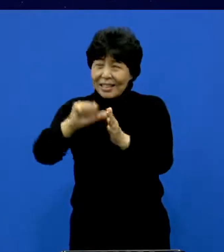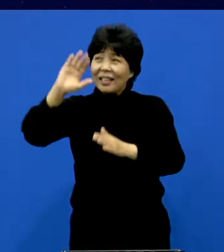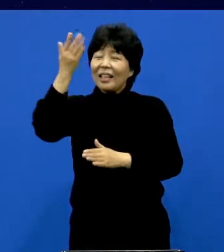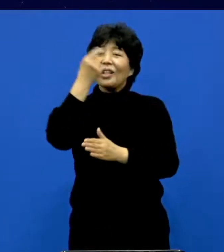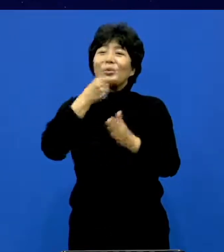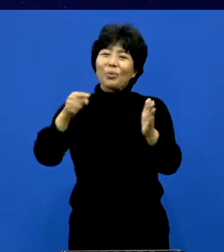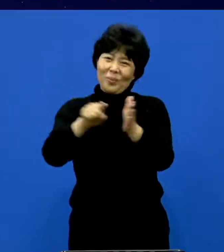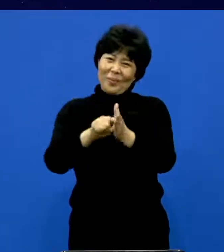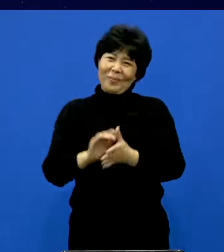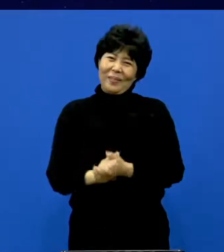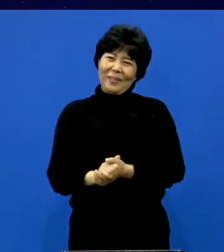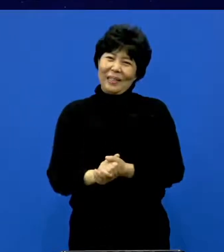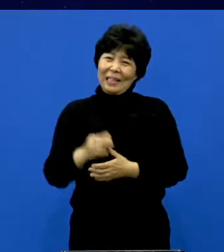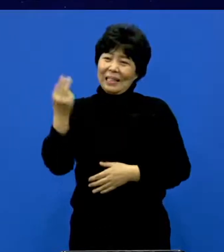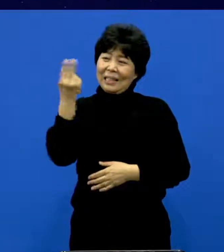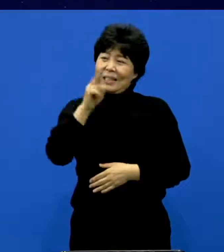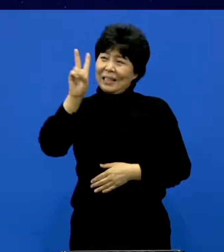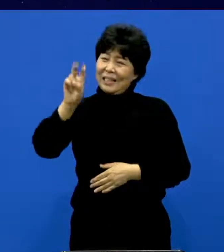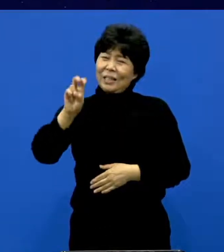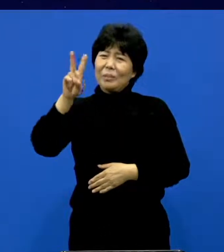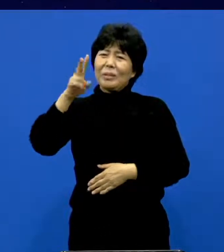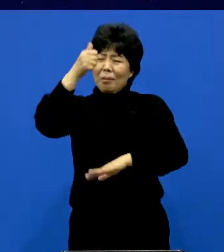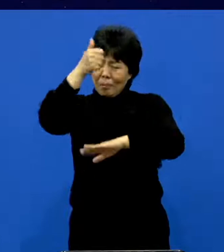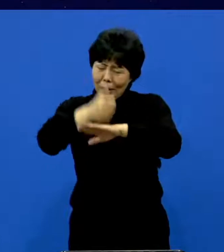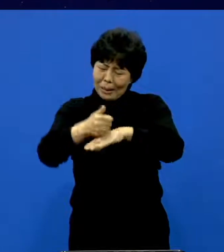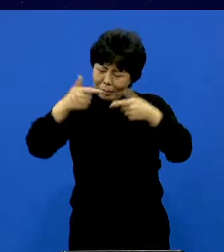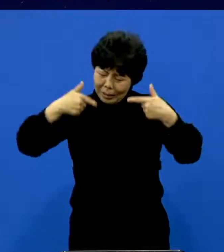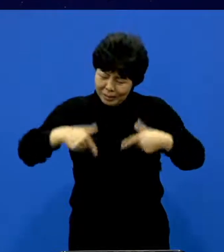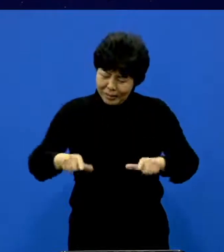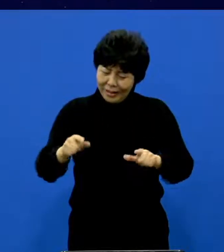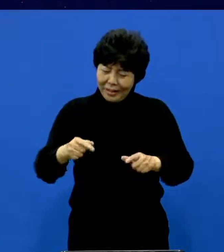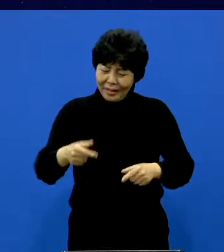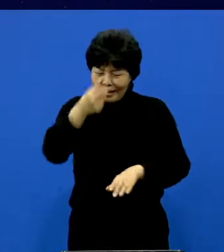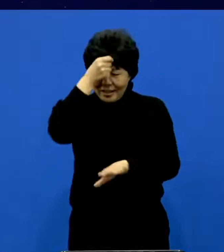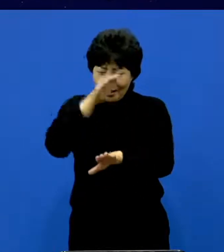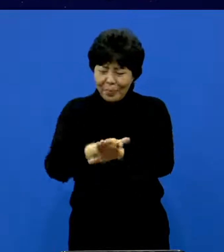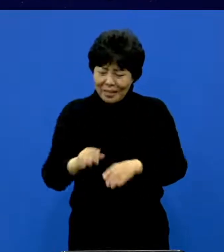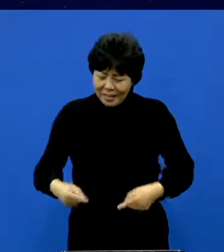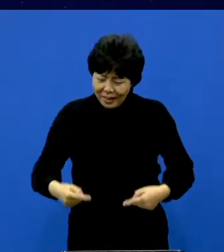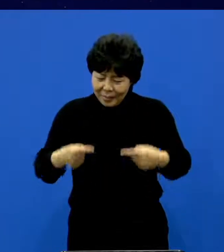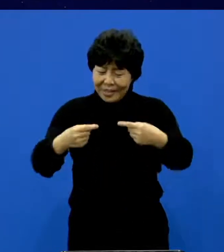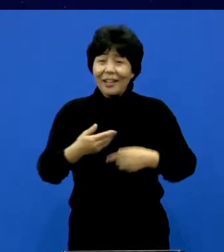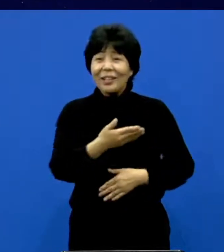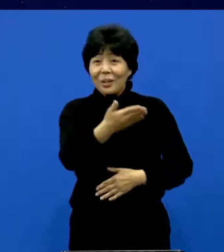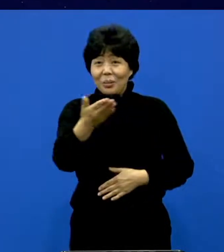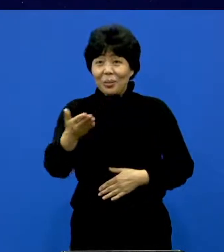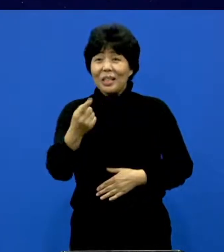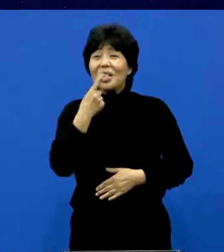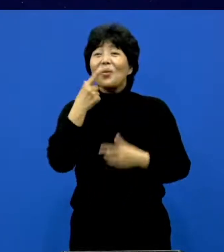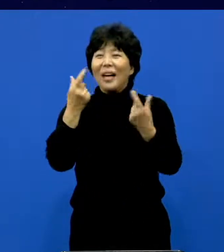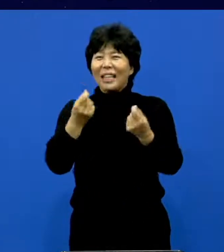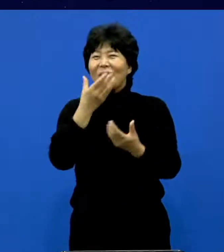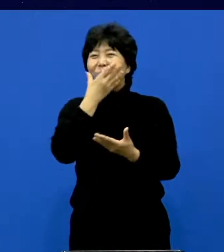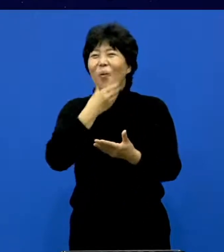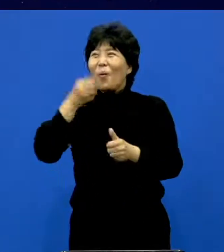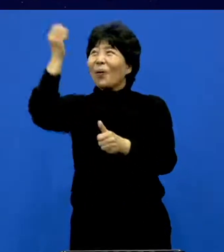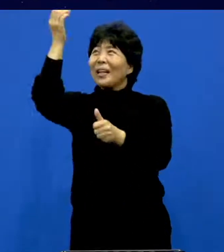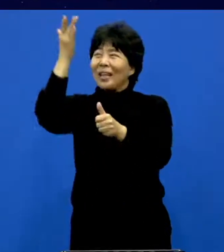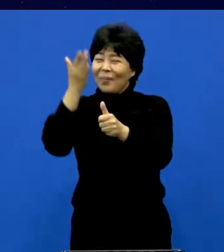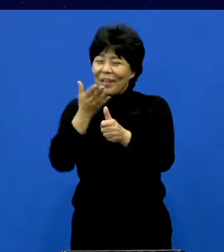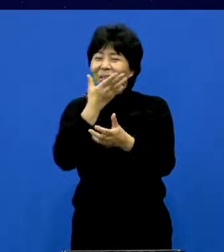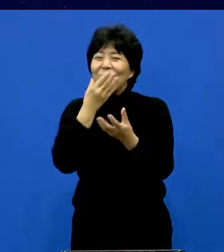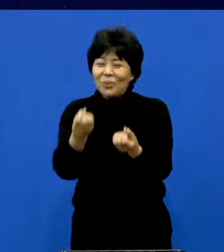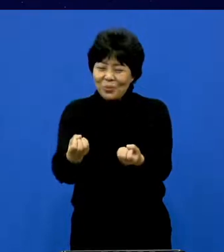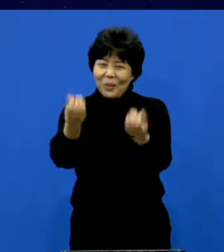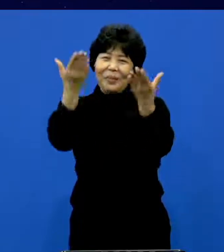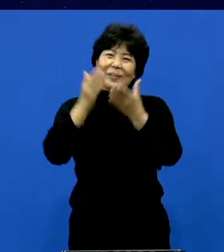믿습니다. 2022년 마지막 철학에 참여한 여러분들에게 이 복이 임하게 되기를 주의 이름으로 축원합니다. 자,